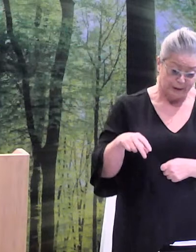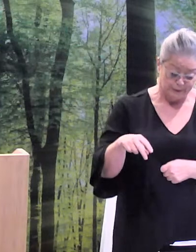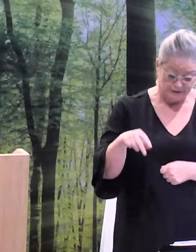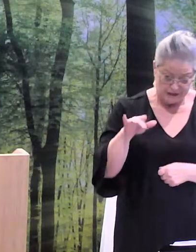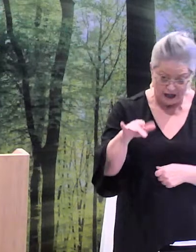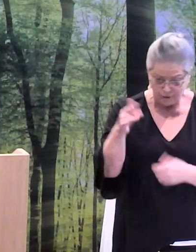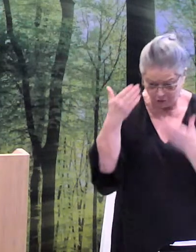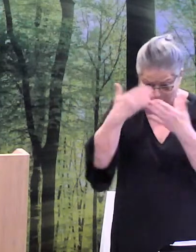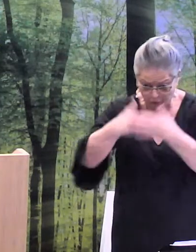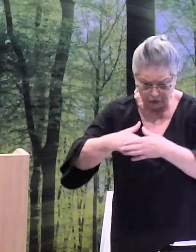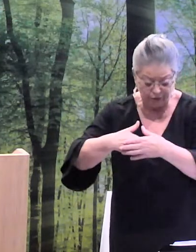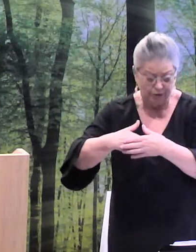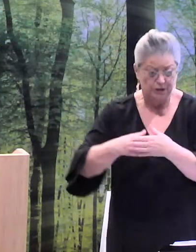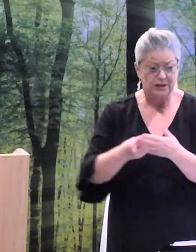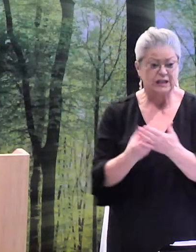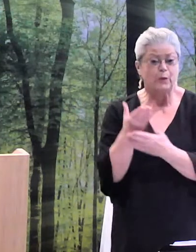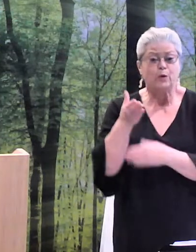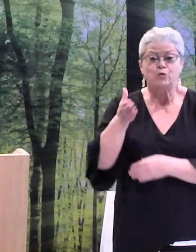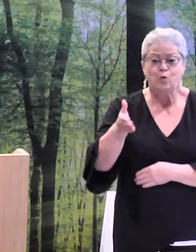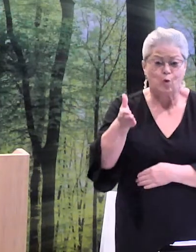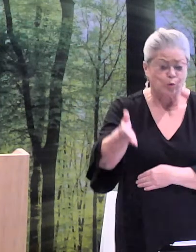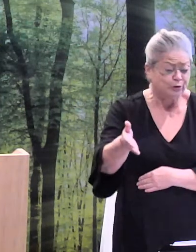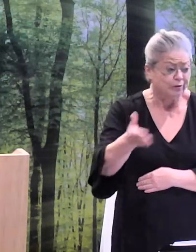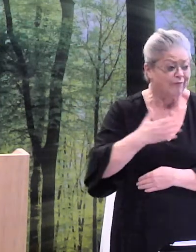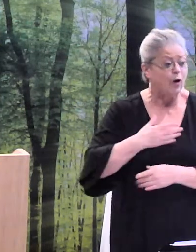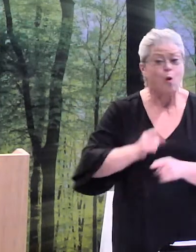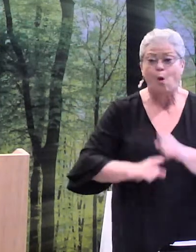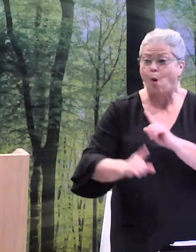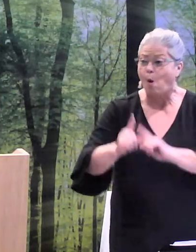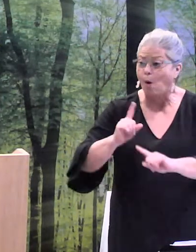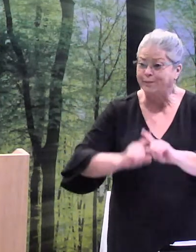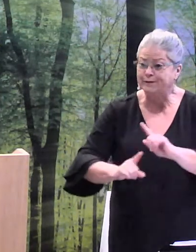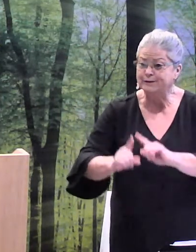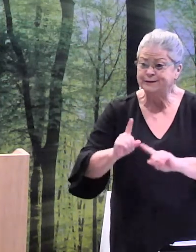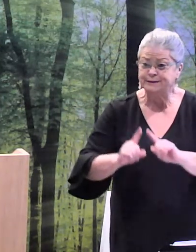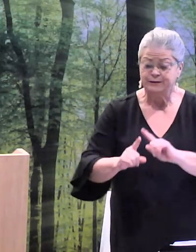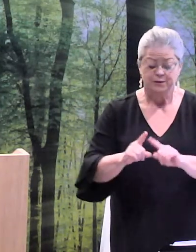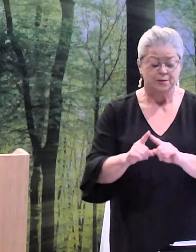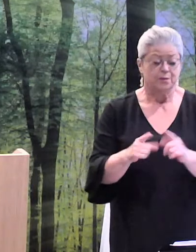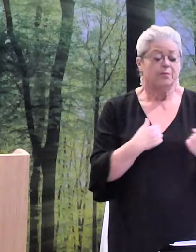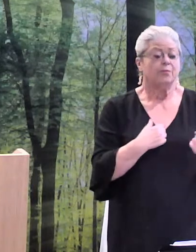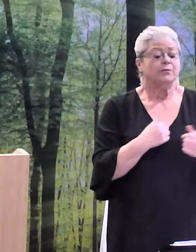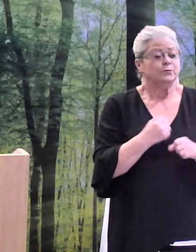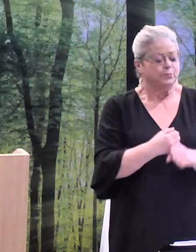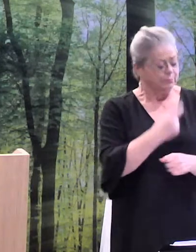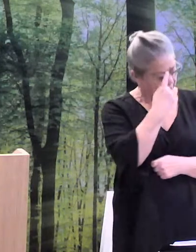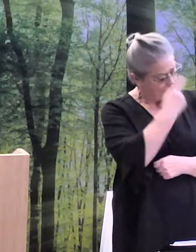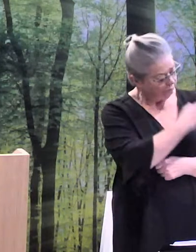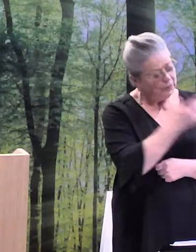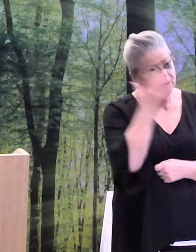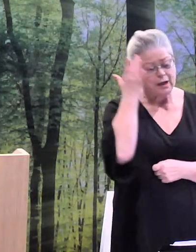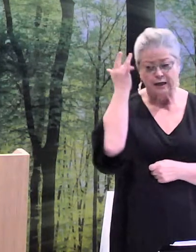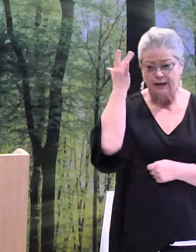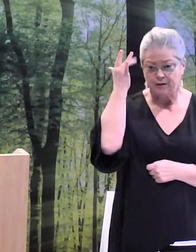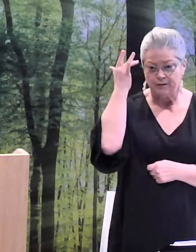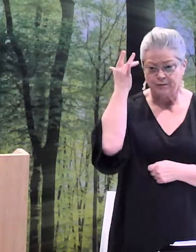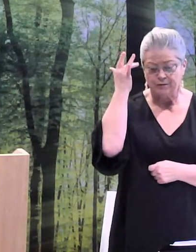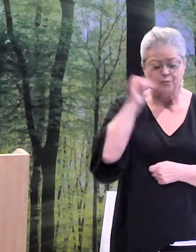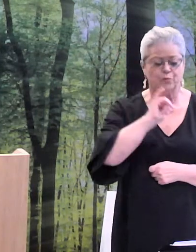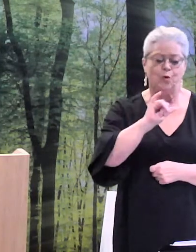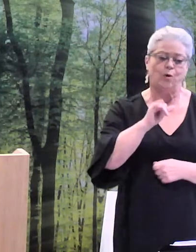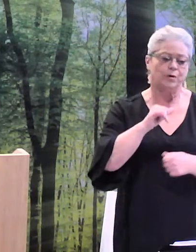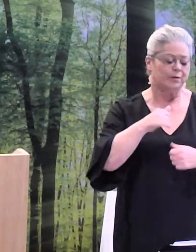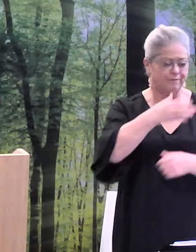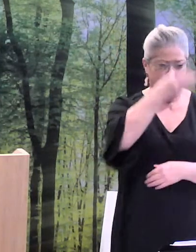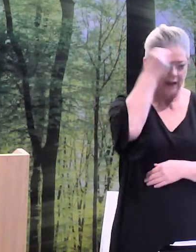duister, naar een nieuwe toekomst van hoop, en ons zo zijn beentelis mogen doen herinneren, zodat we hem nooit zullen